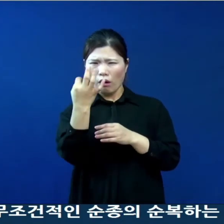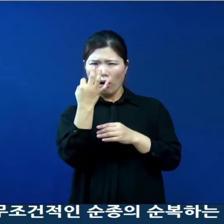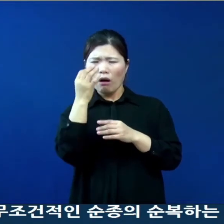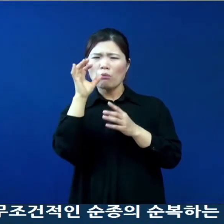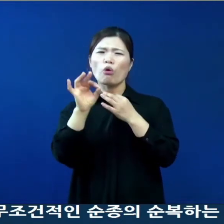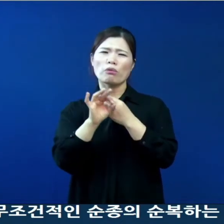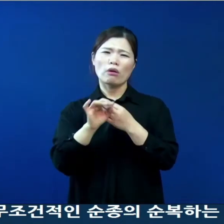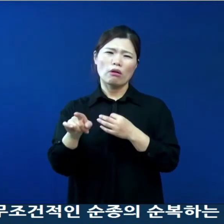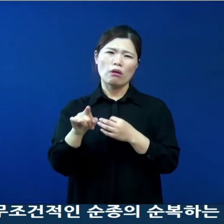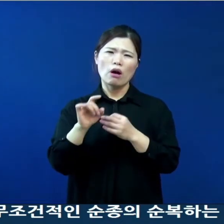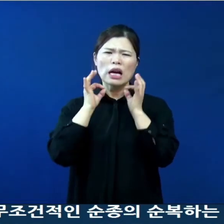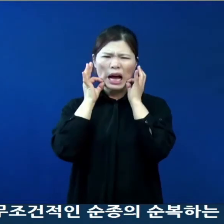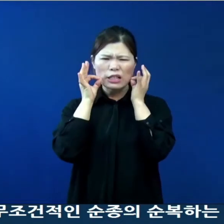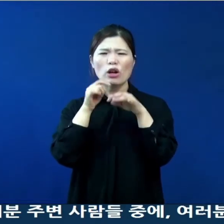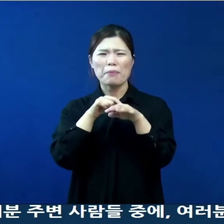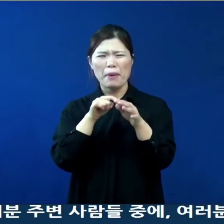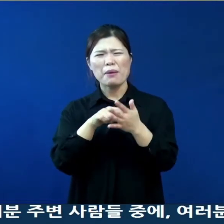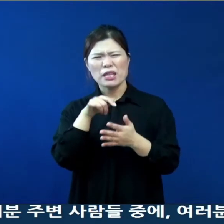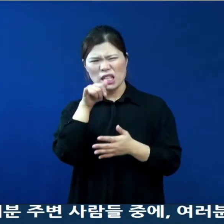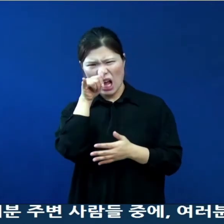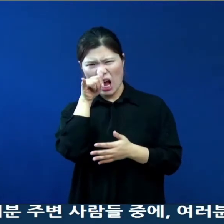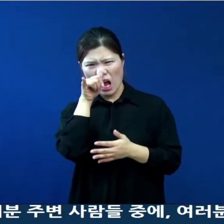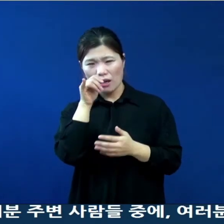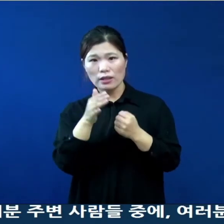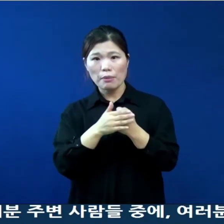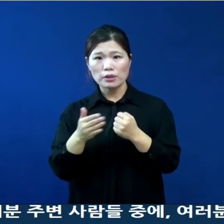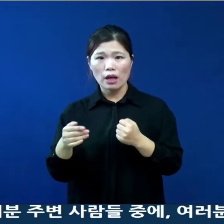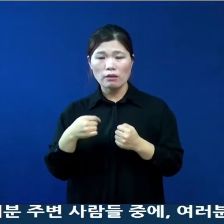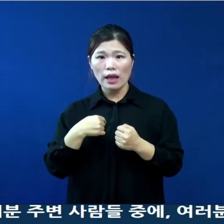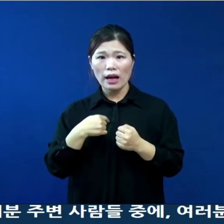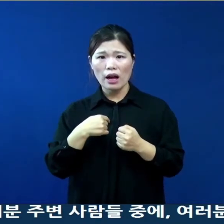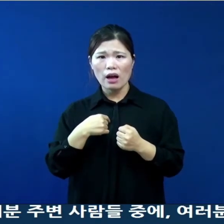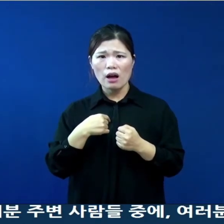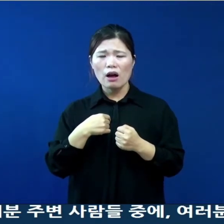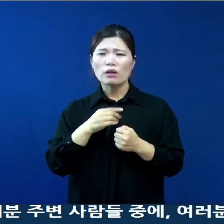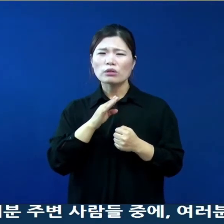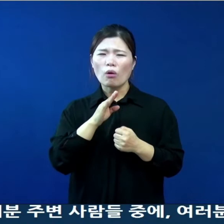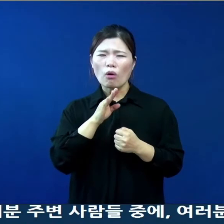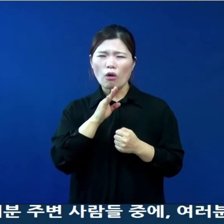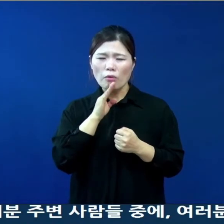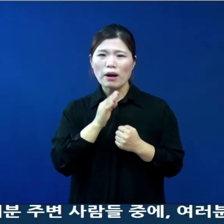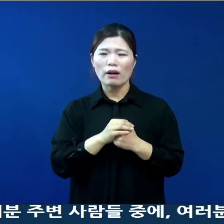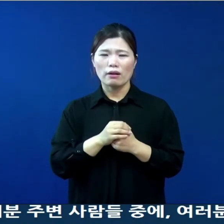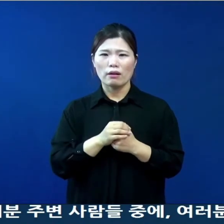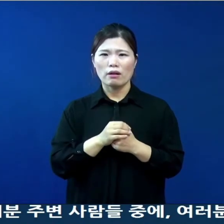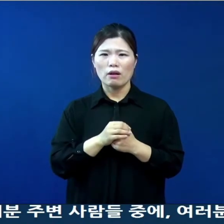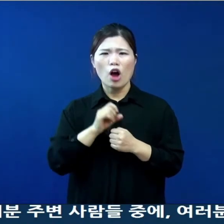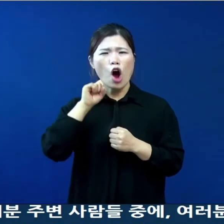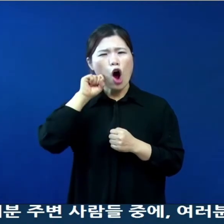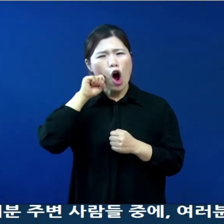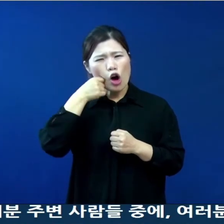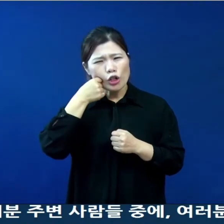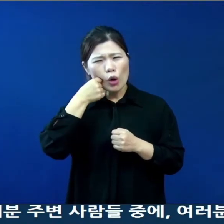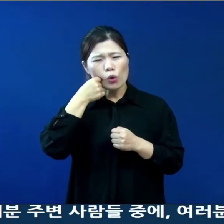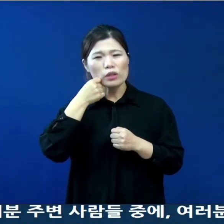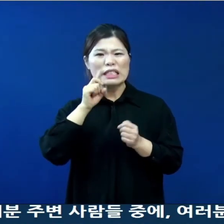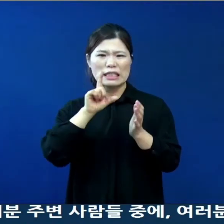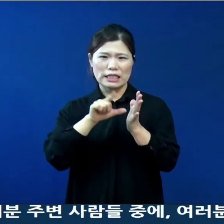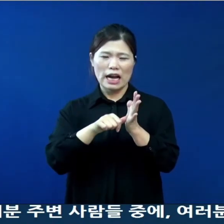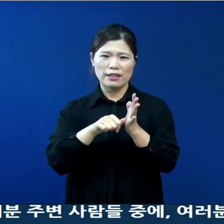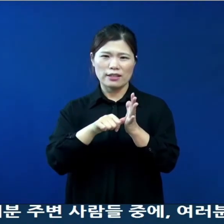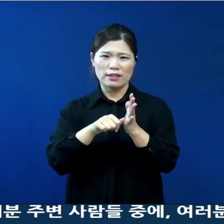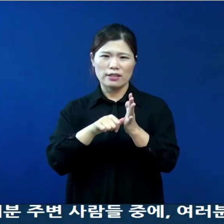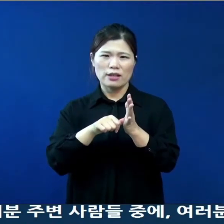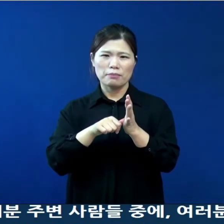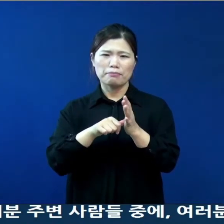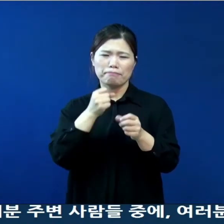라고 생각하면서 없는 시간을 내서 말씀해 주실 때가 있는 거죠. 근데 얼굴 표정을 보면 한번